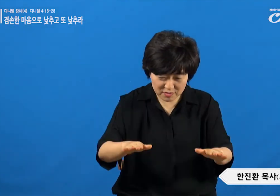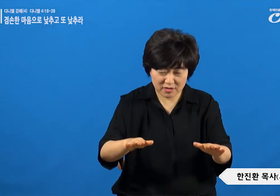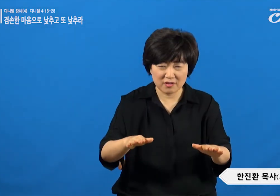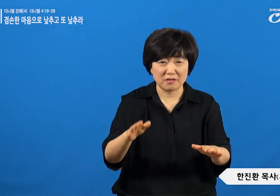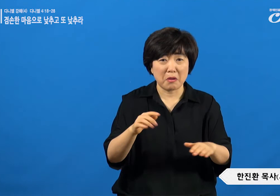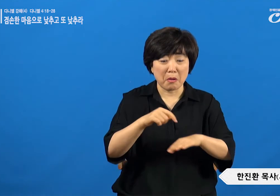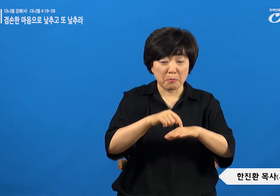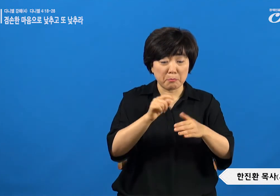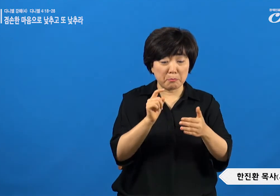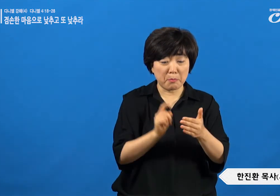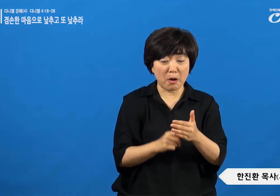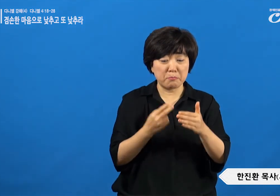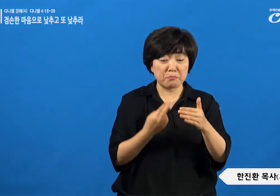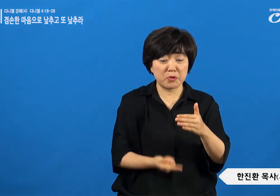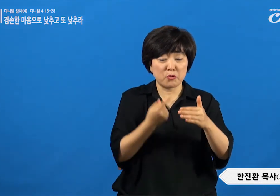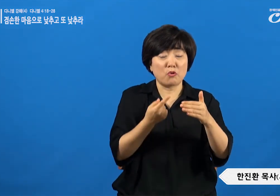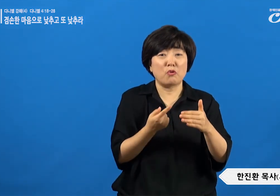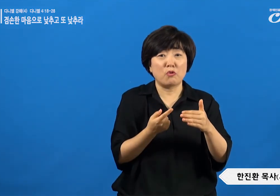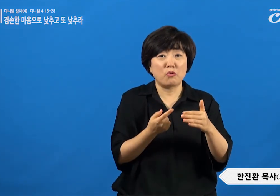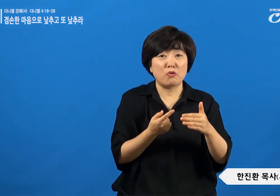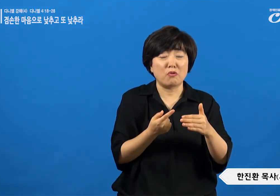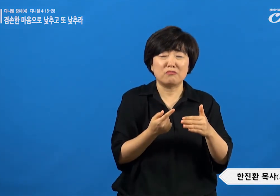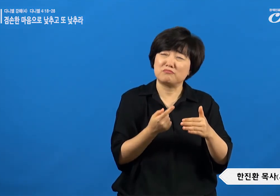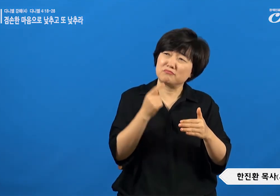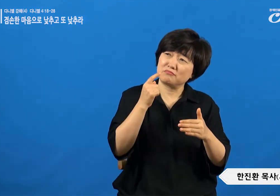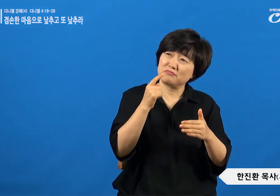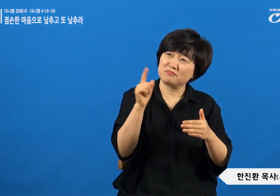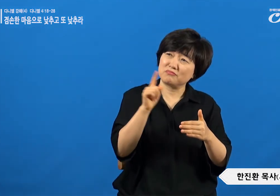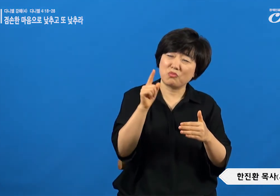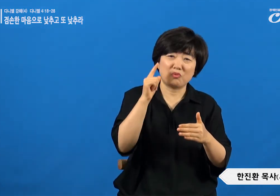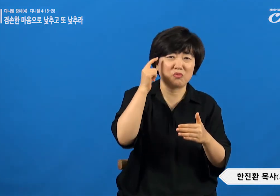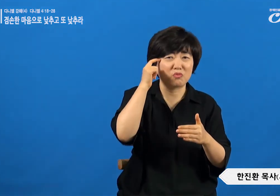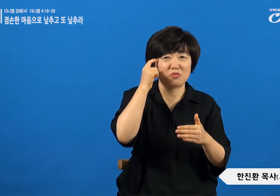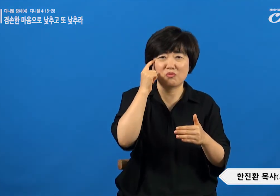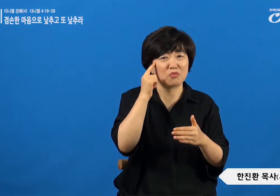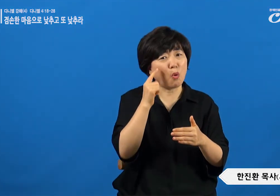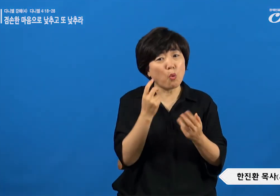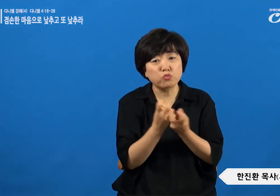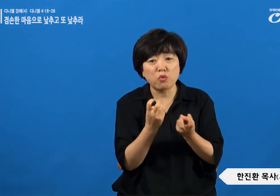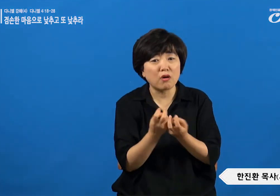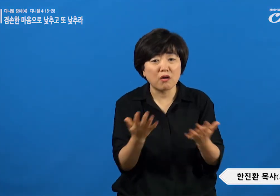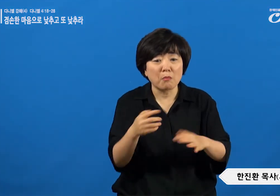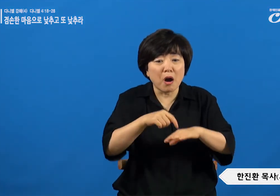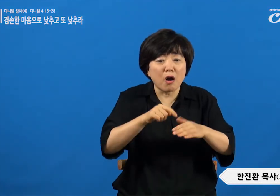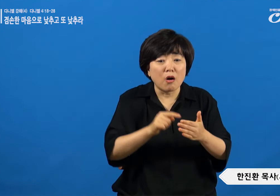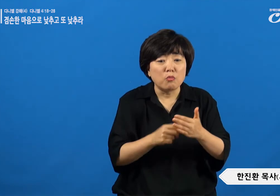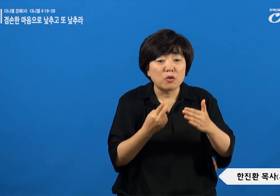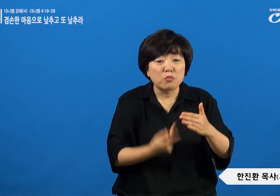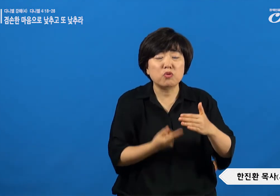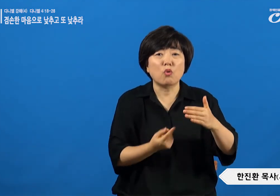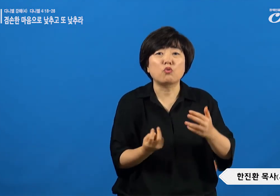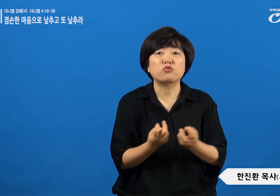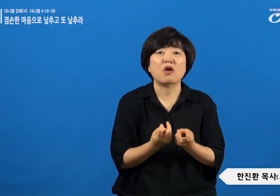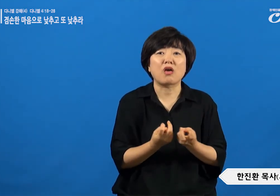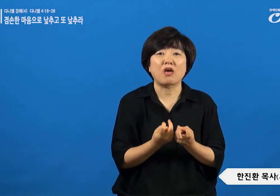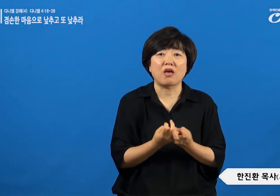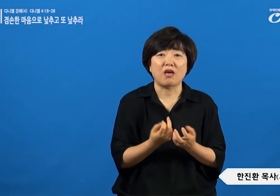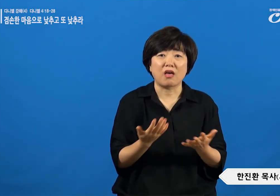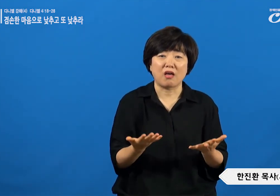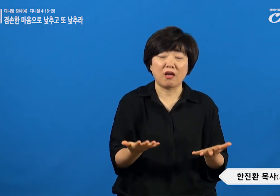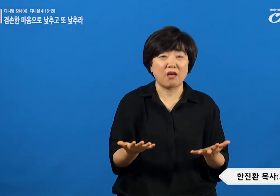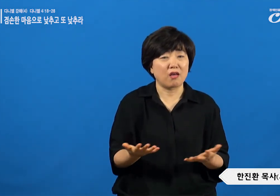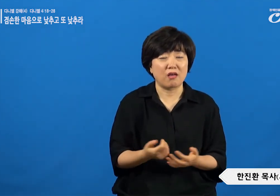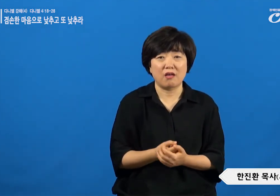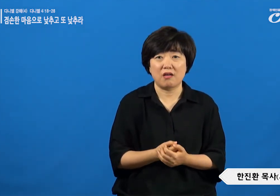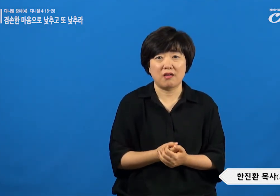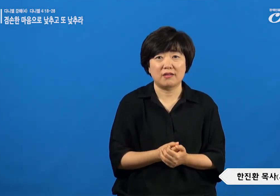그러나 마음을 비운다는 것이 생각해 보면 좀 막연합니다. 뭐 어떻게 하는 것인지 조금 너무